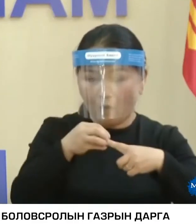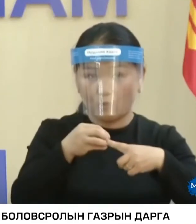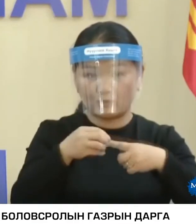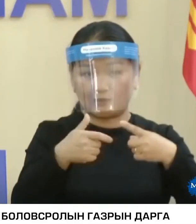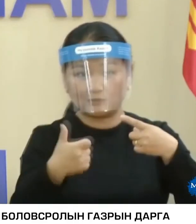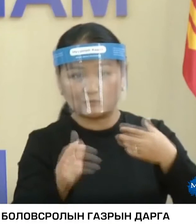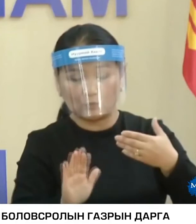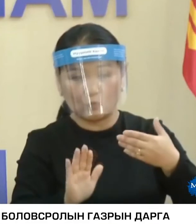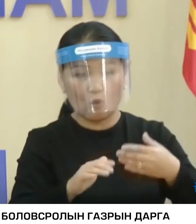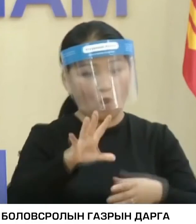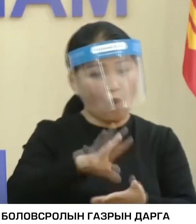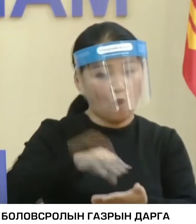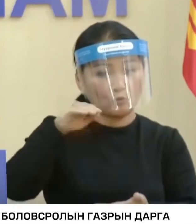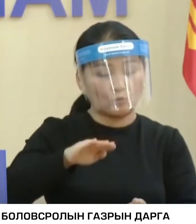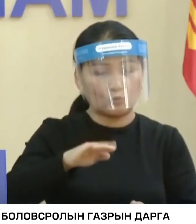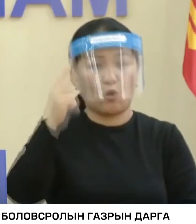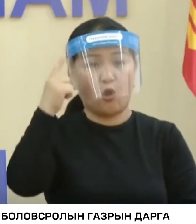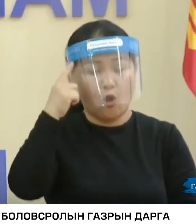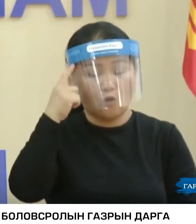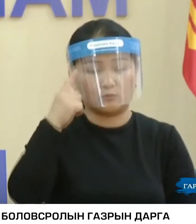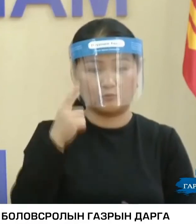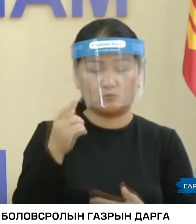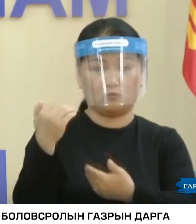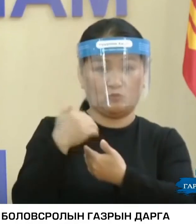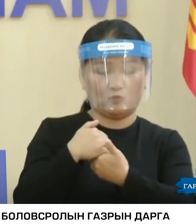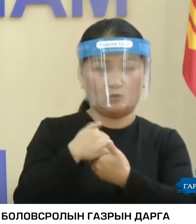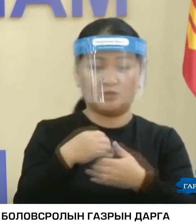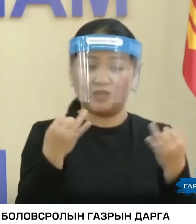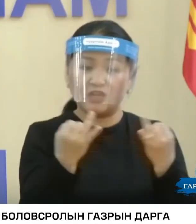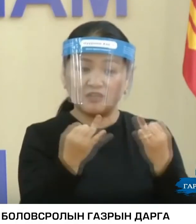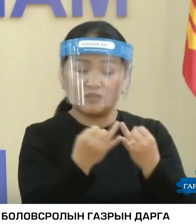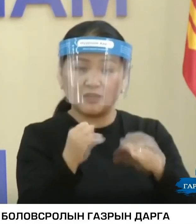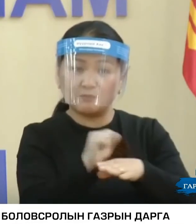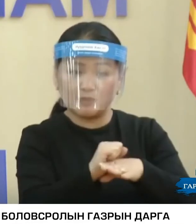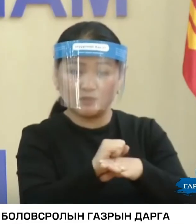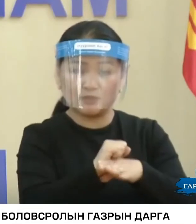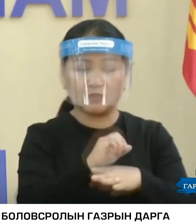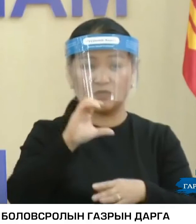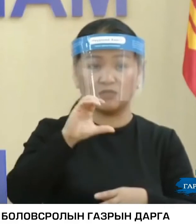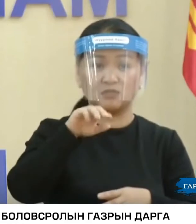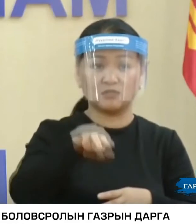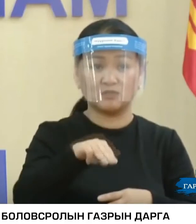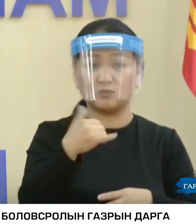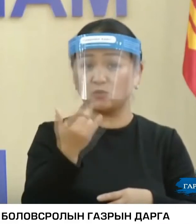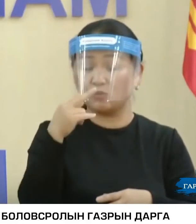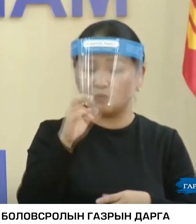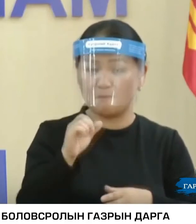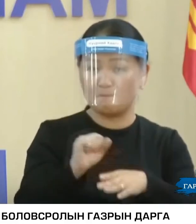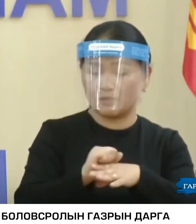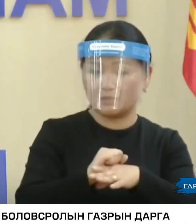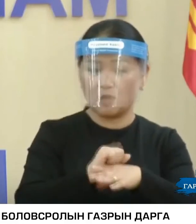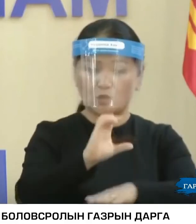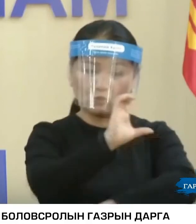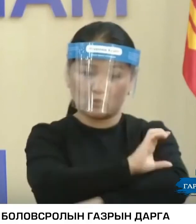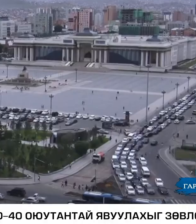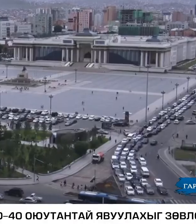оюутан сурагчдад ойлгомжтой байлгах анхаарч цахим контент бэлтгэх студ тоног төхөөрөмжийн бэлтгэл сургалтын үйл